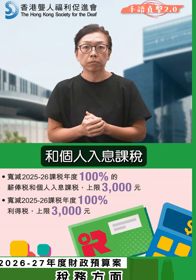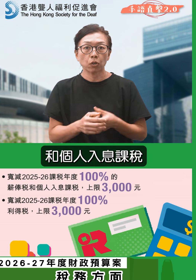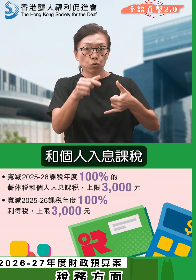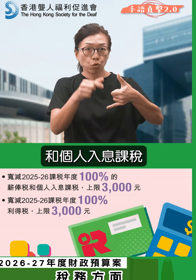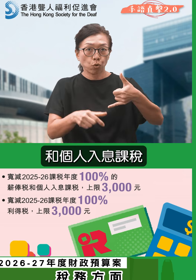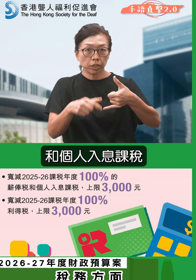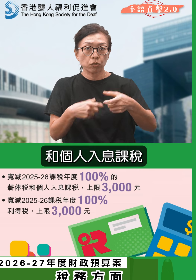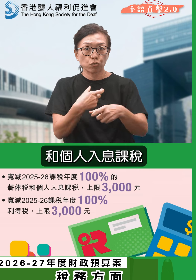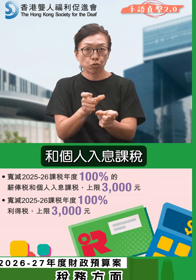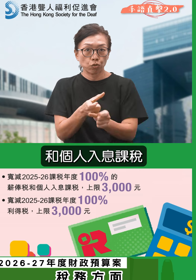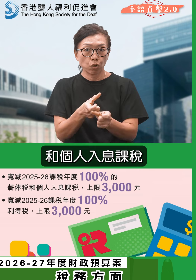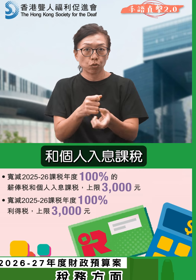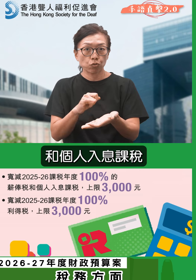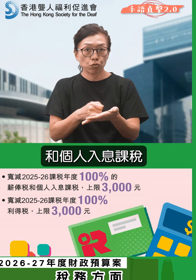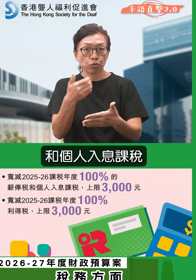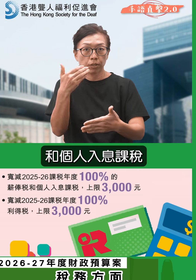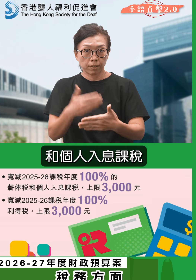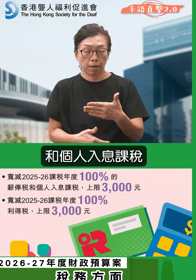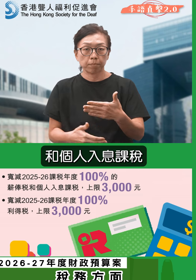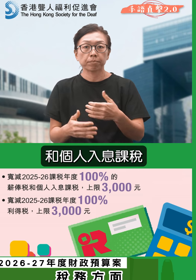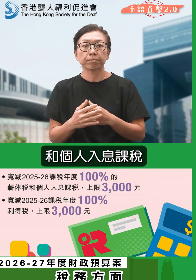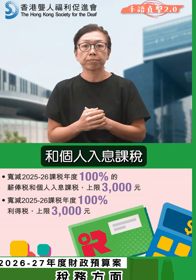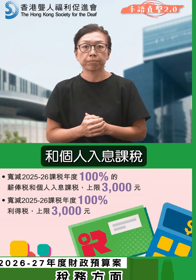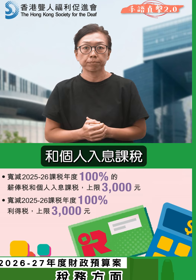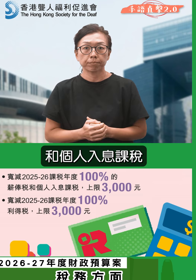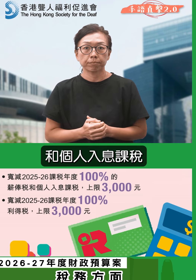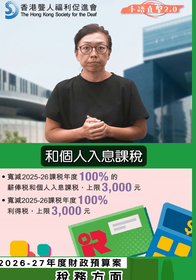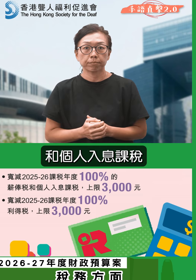以及個人入息課稅，